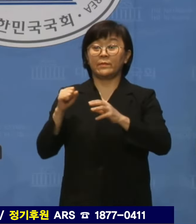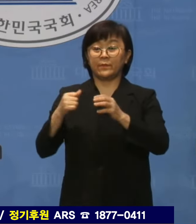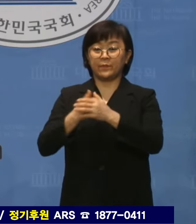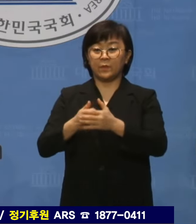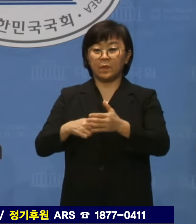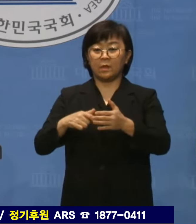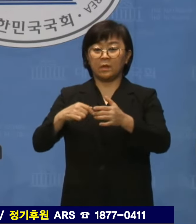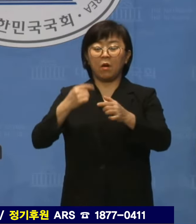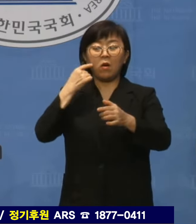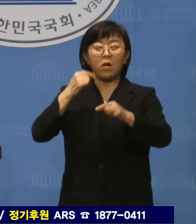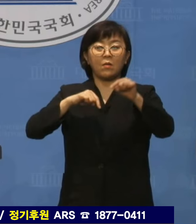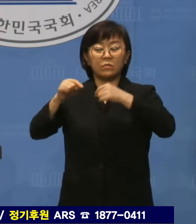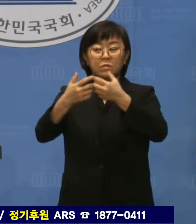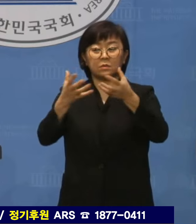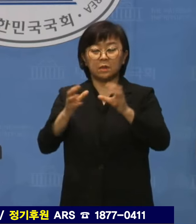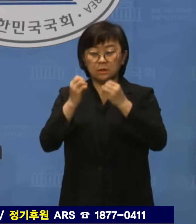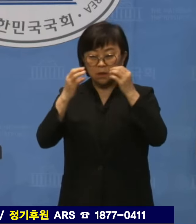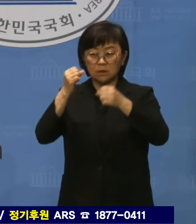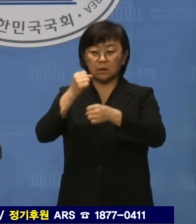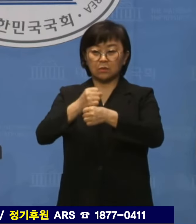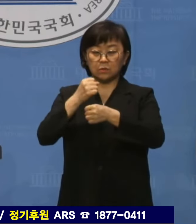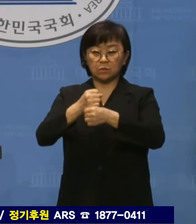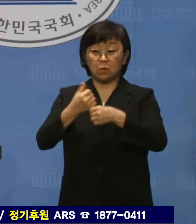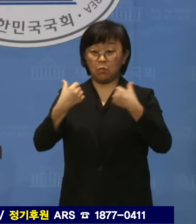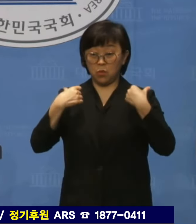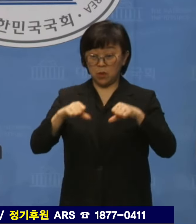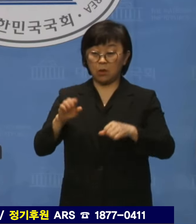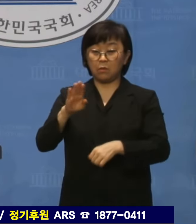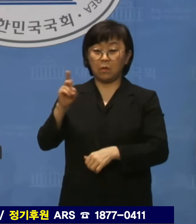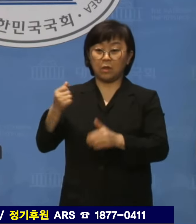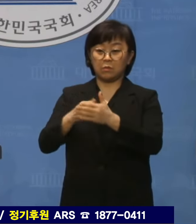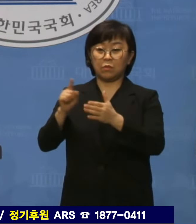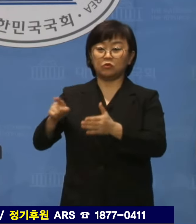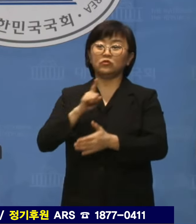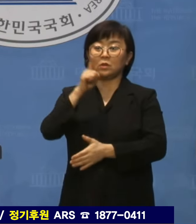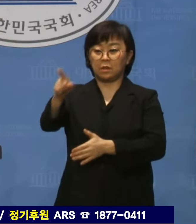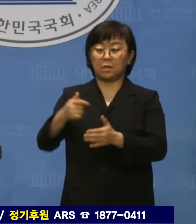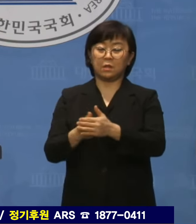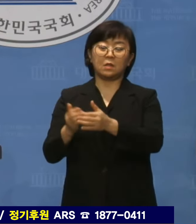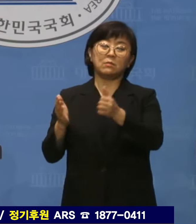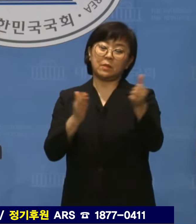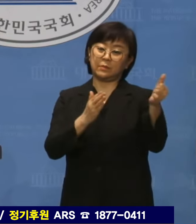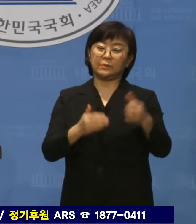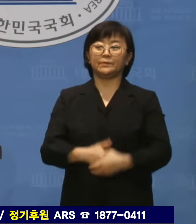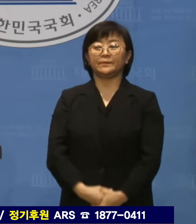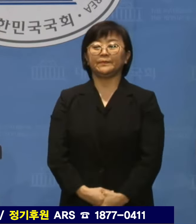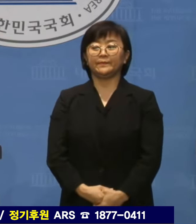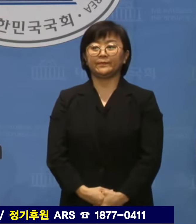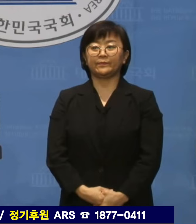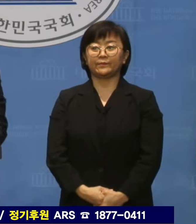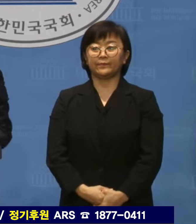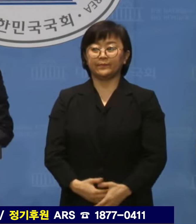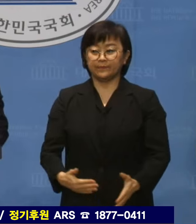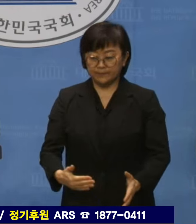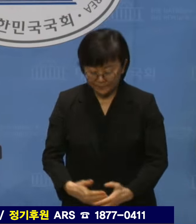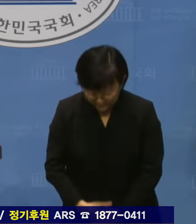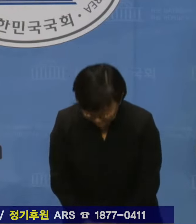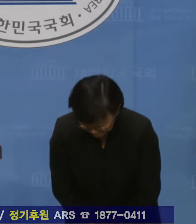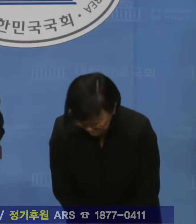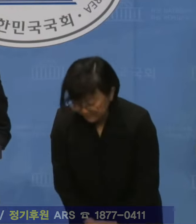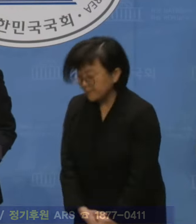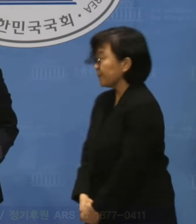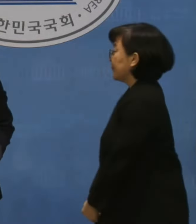힘은 위성정당 창단부터 포기하고 병립 평을 주장하기 주장하기 바랍니다